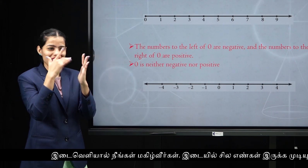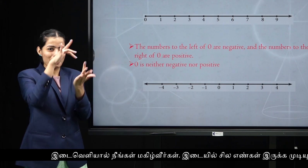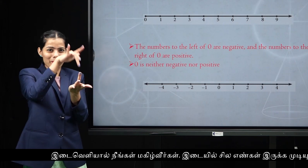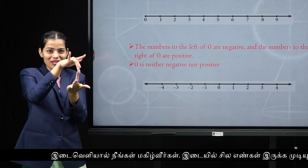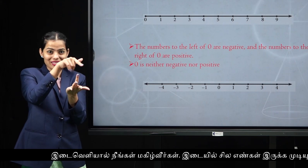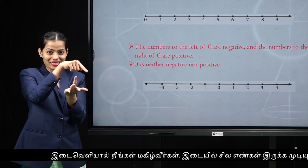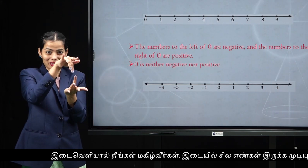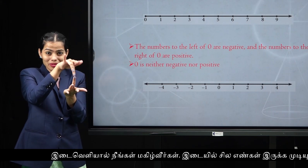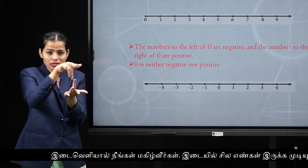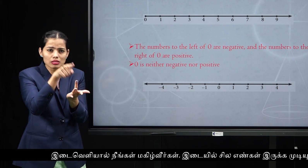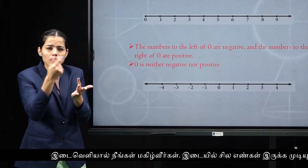முடியுமா?